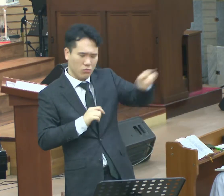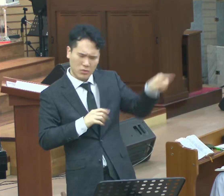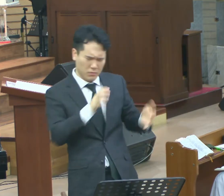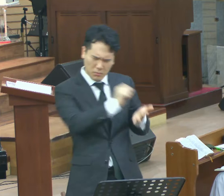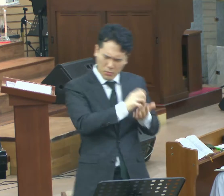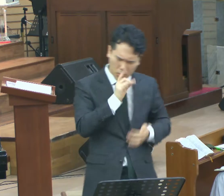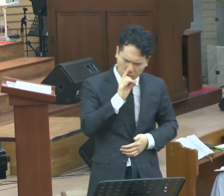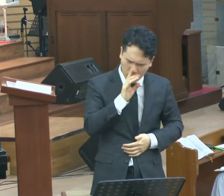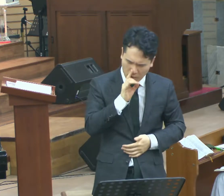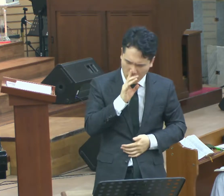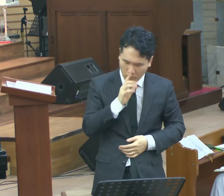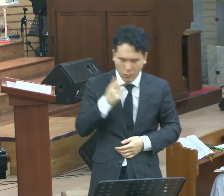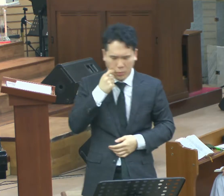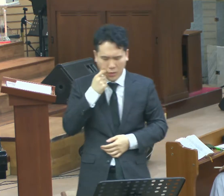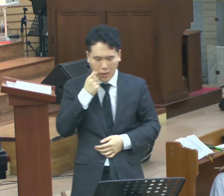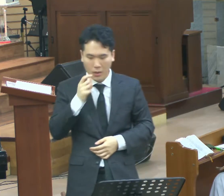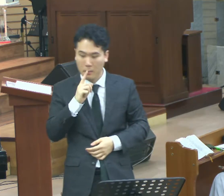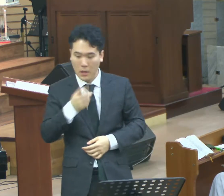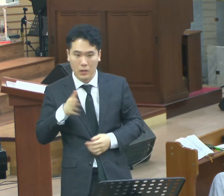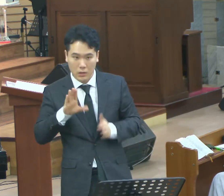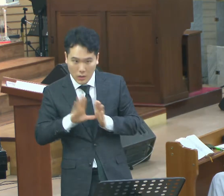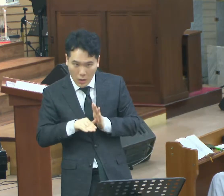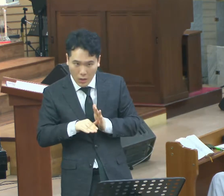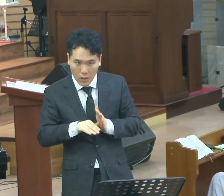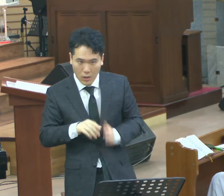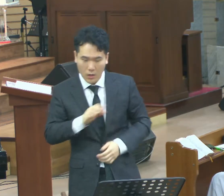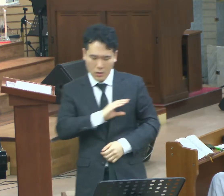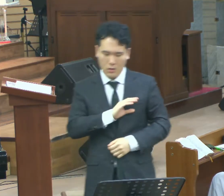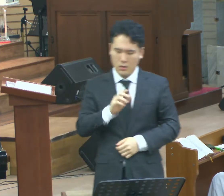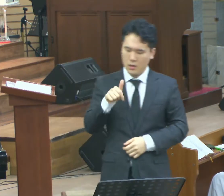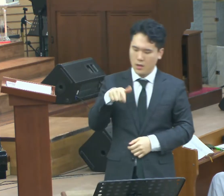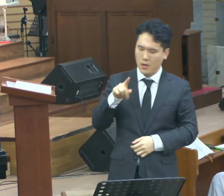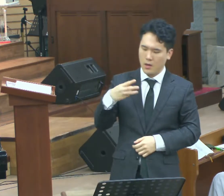45년 전에 밥이면 지금도 밥이에요. 그게 믿음이에요.